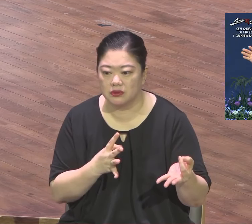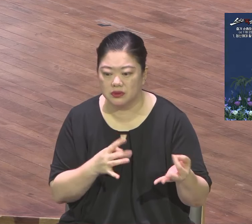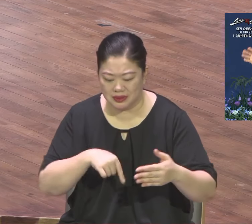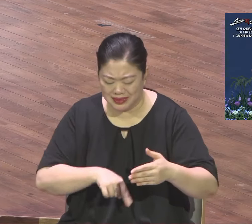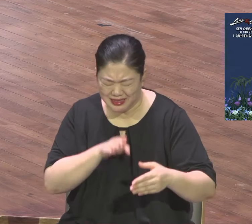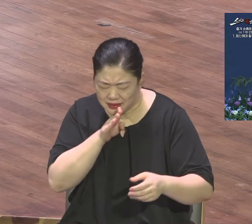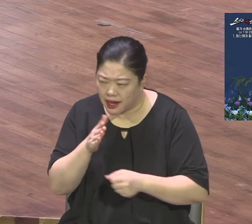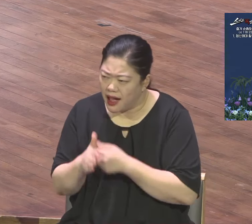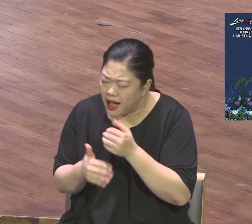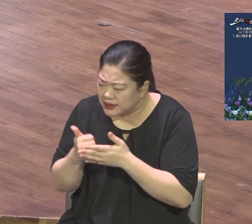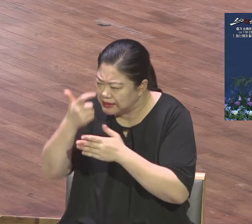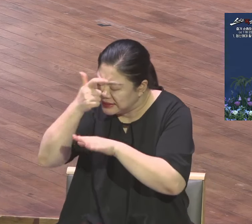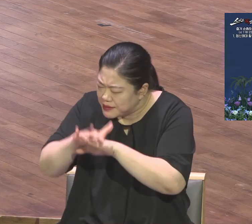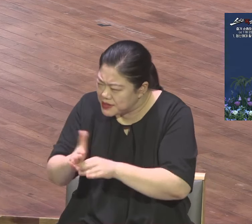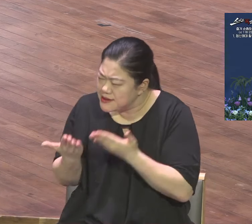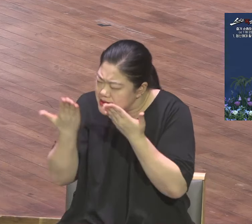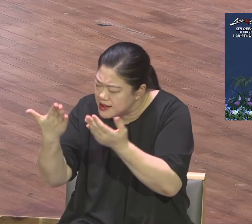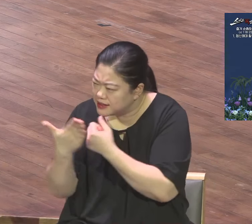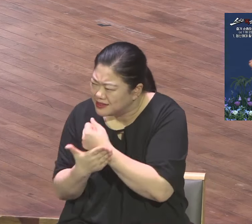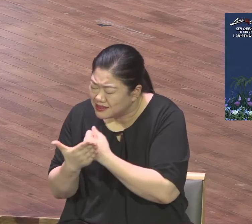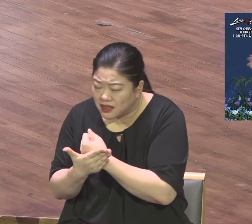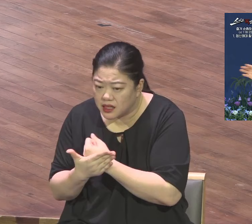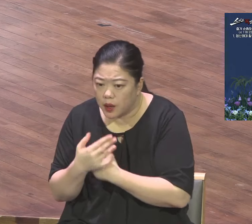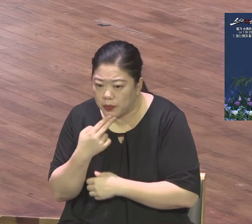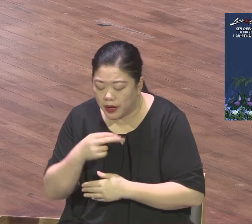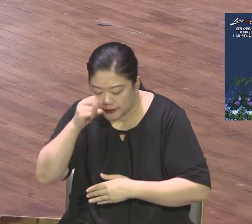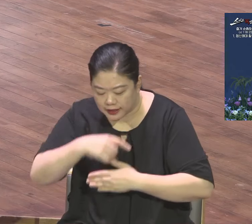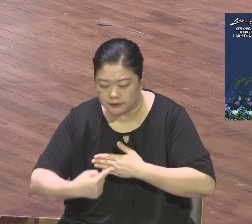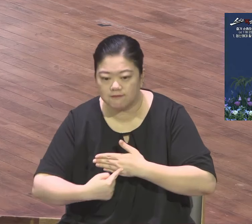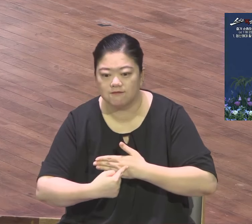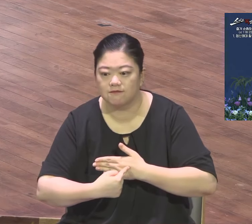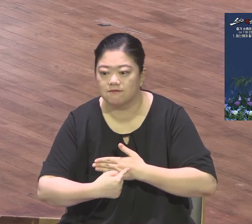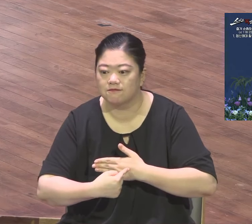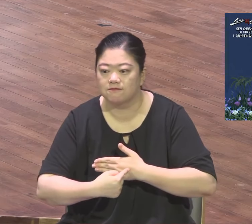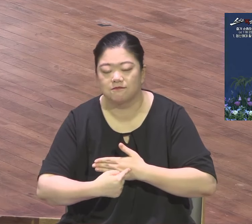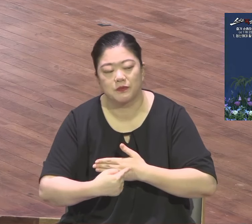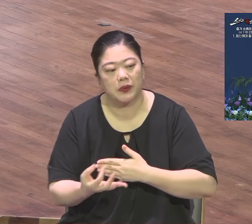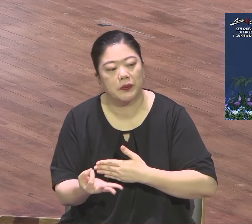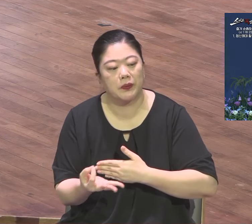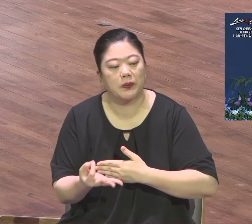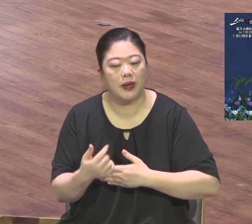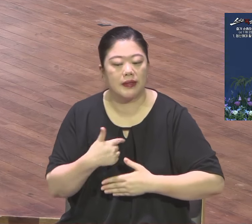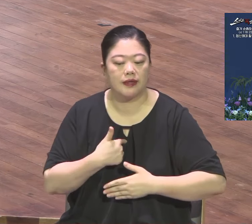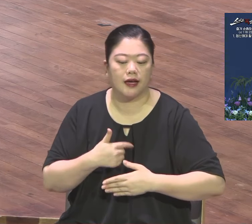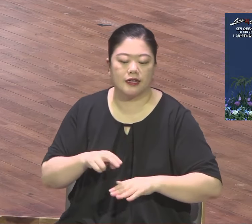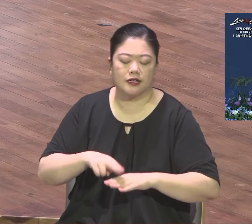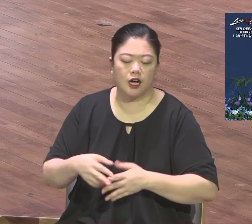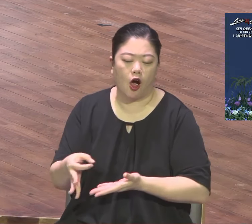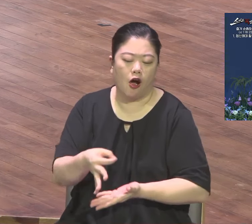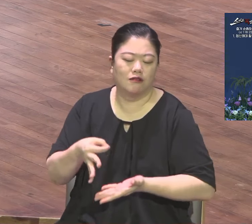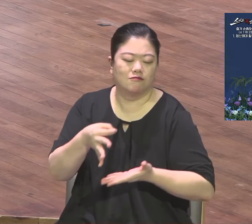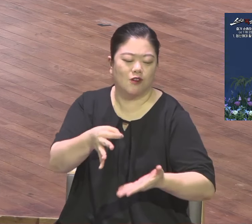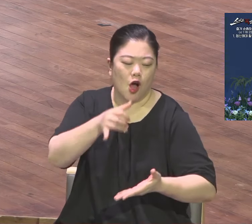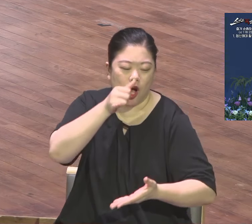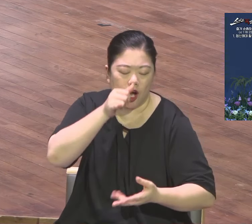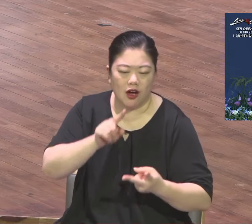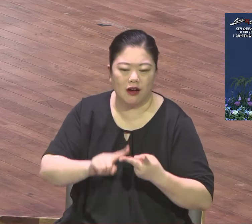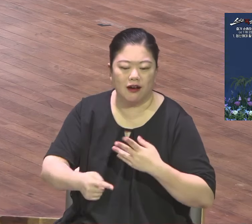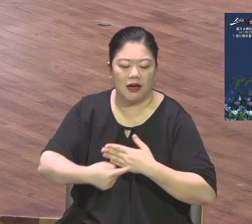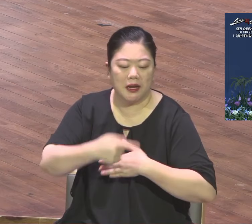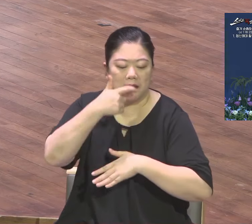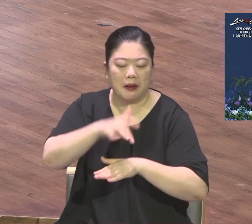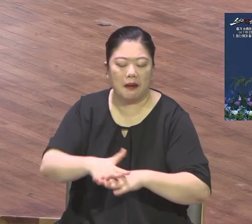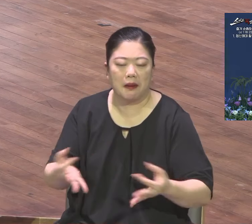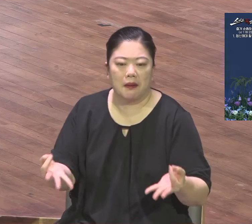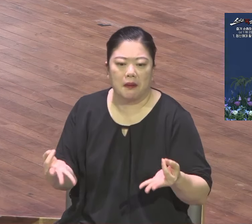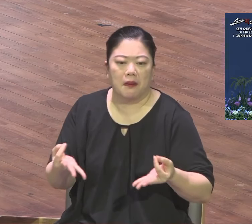더 이상 가져오지 마. 내 앞에 제사 지르지 마. 더 이상 무수한 재물, 헛된 재물을